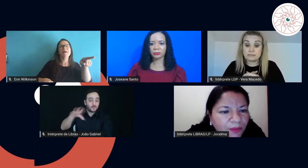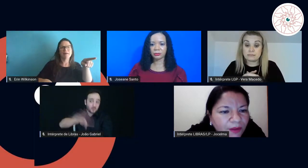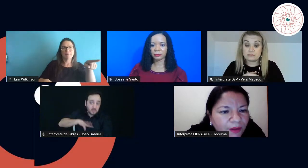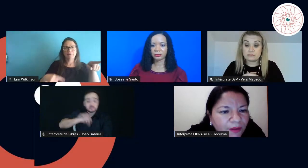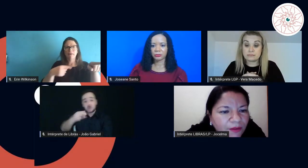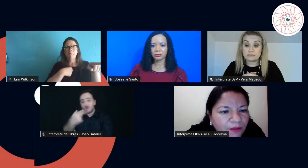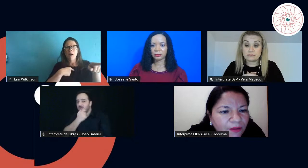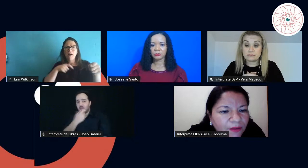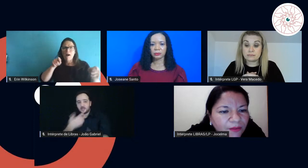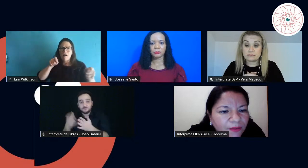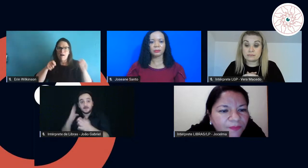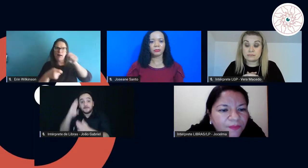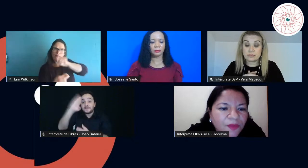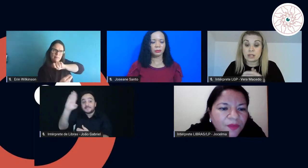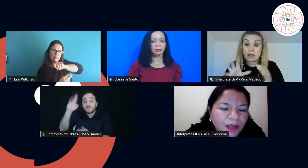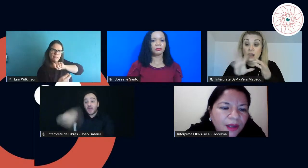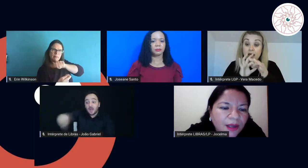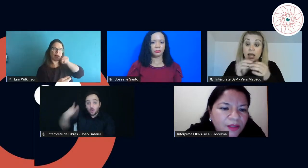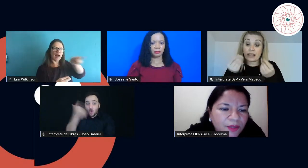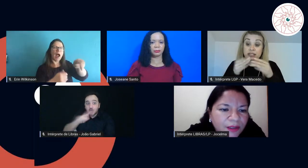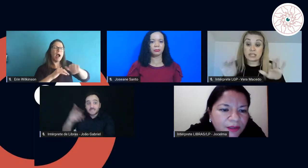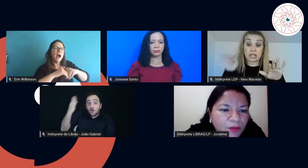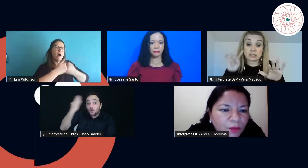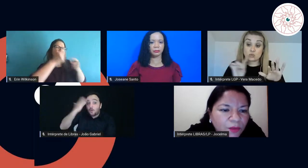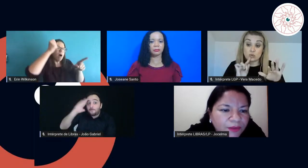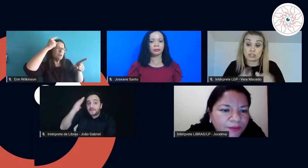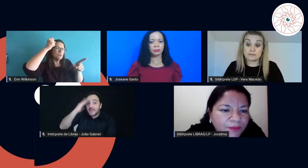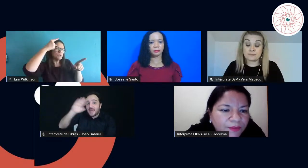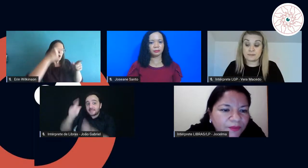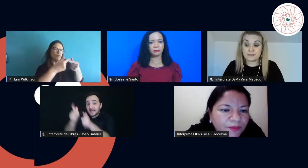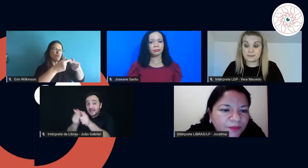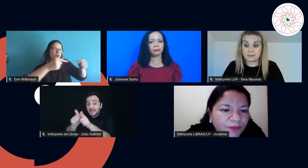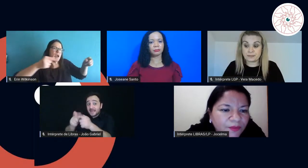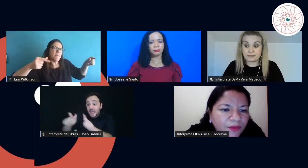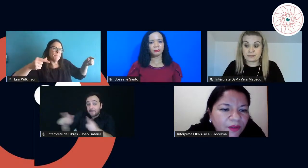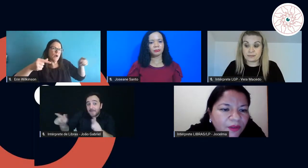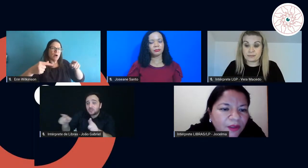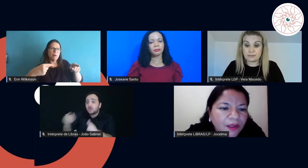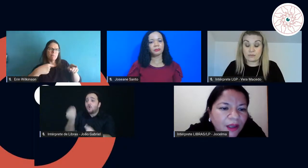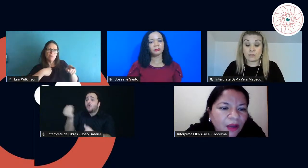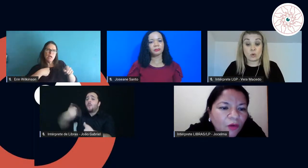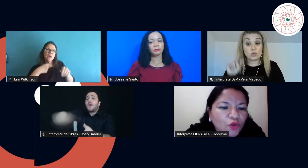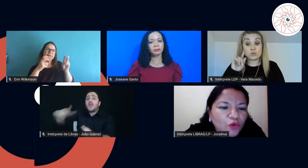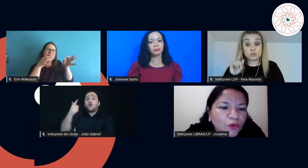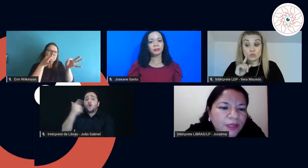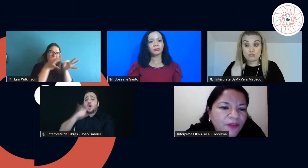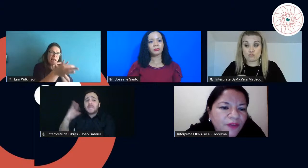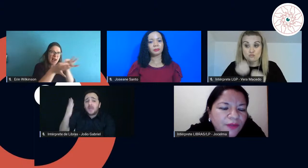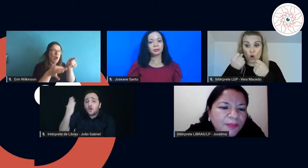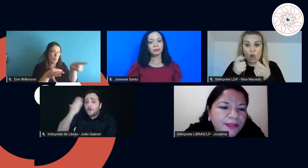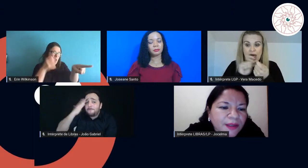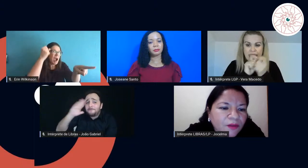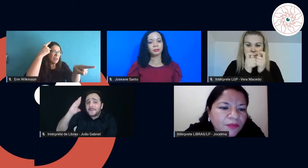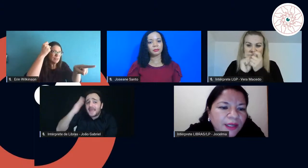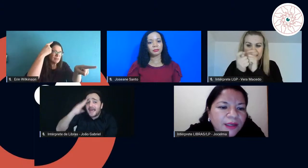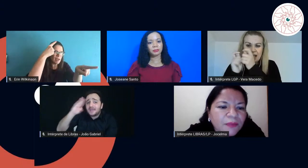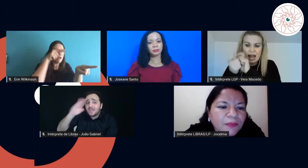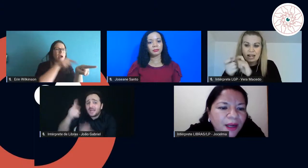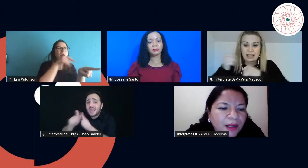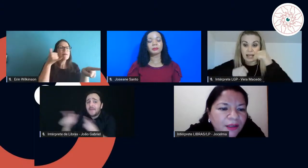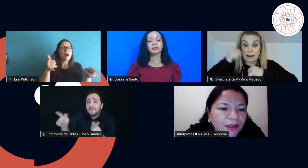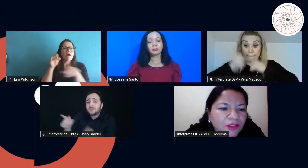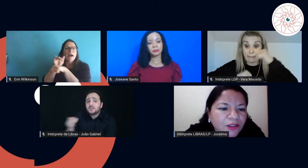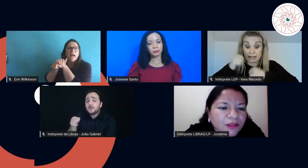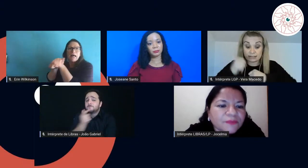gramatical em relação às crianças surdas. Os suddos conseguem fazer uma adaptação da